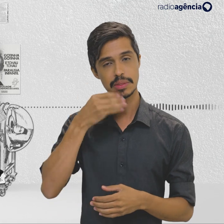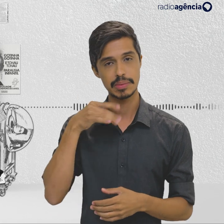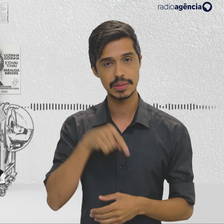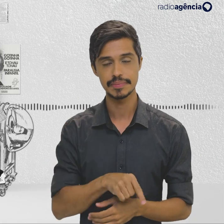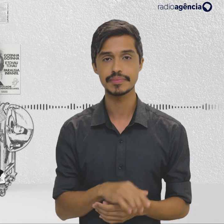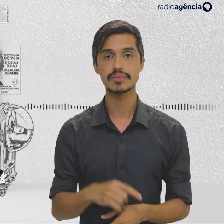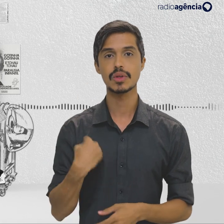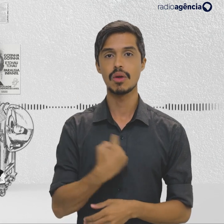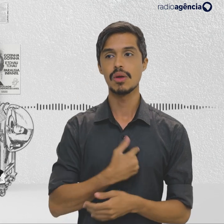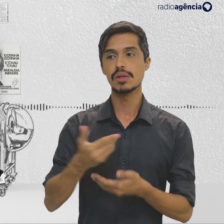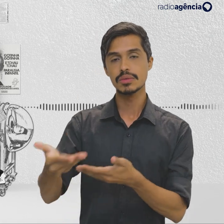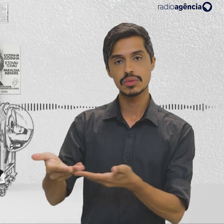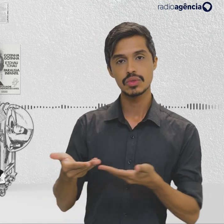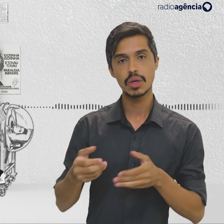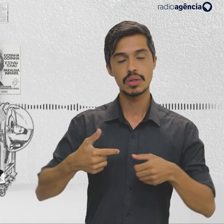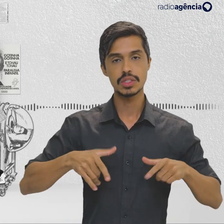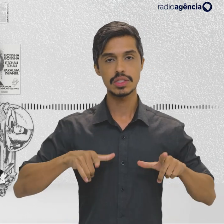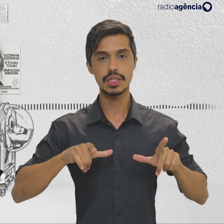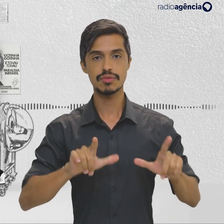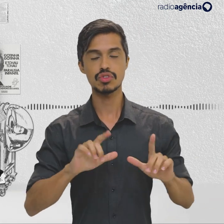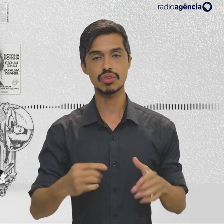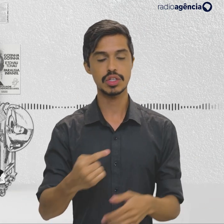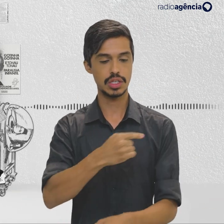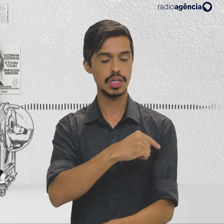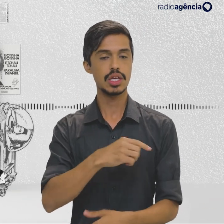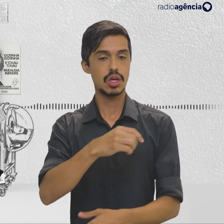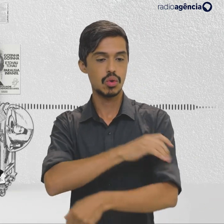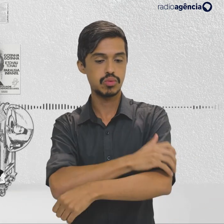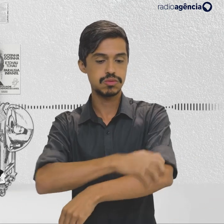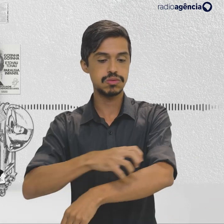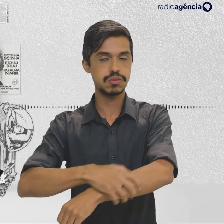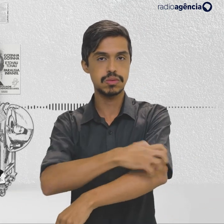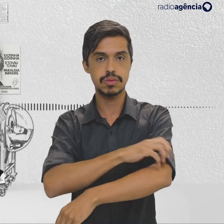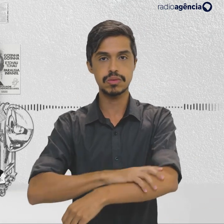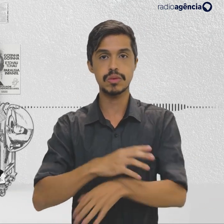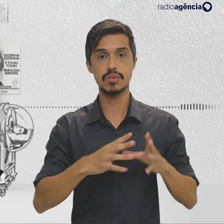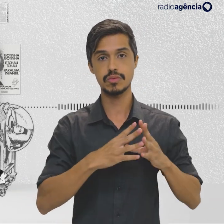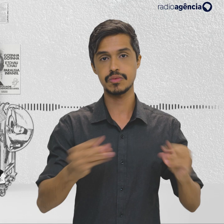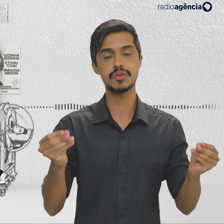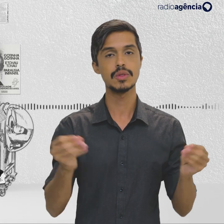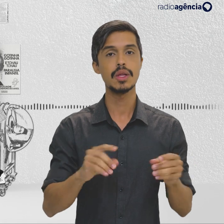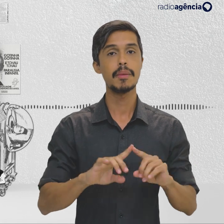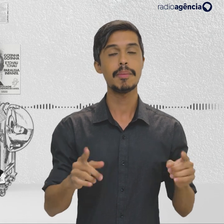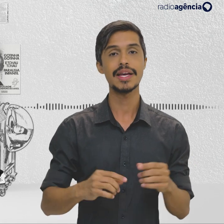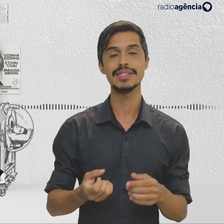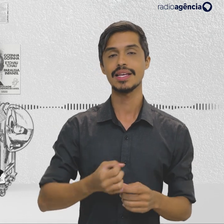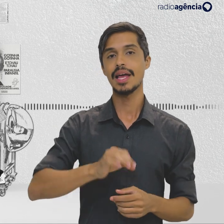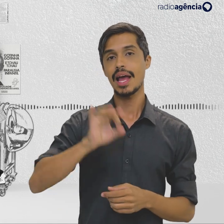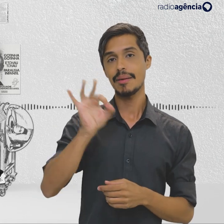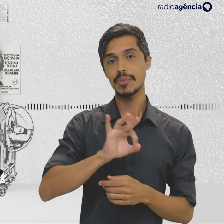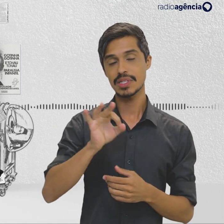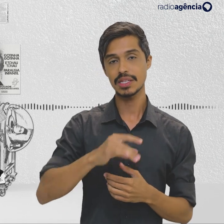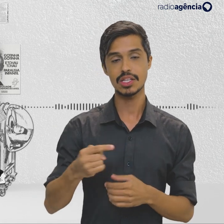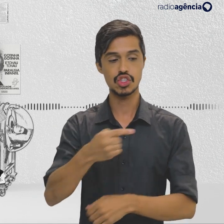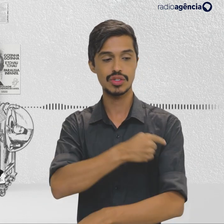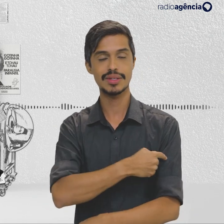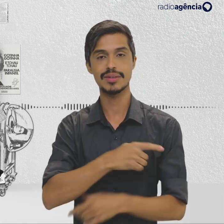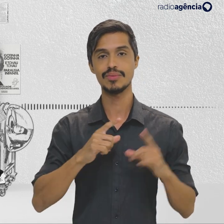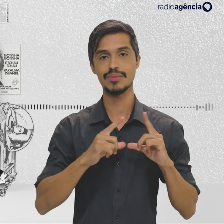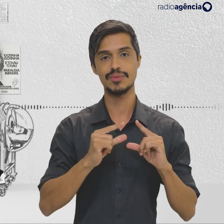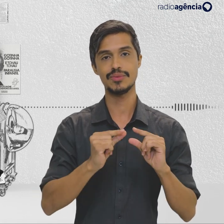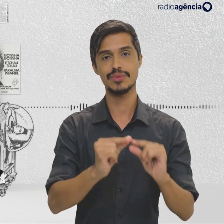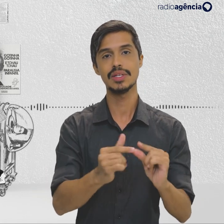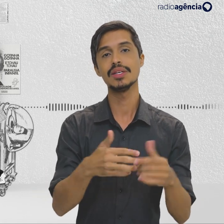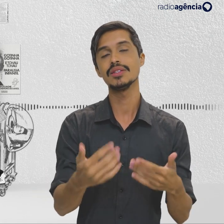disso nós recebemos o certificado de eliminação do sarampa em 2016 mas a taxa de imunização não foi mantida E